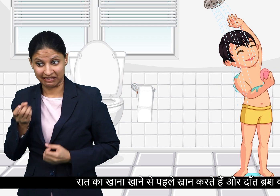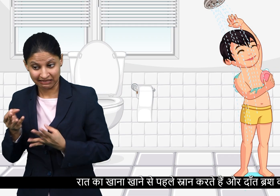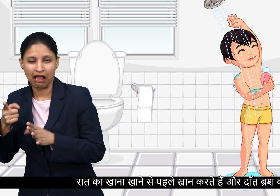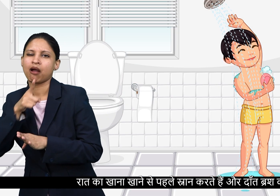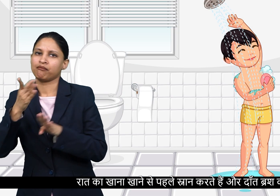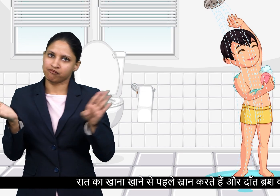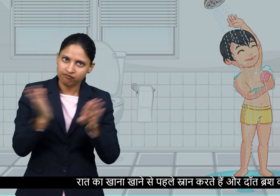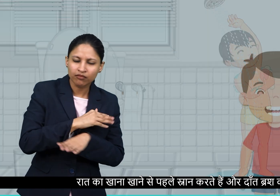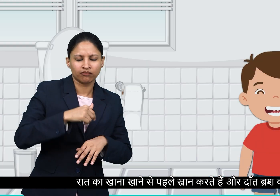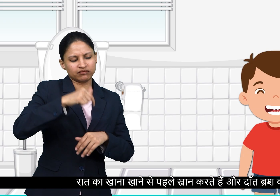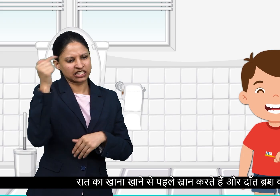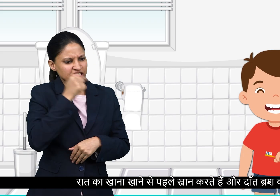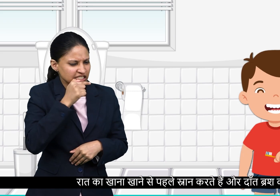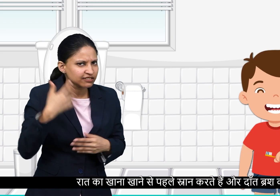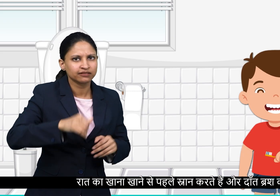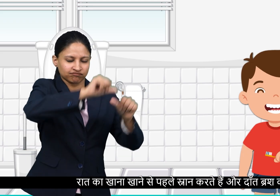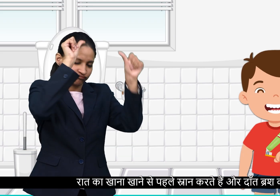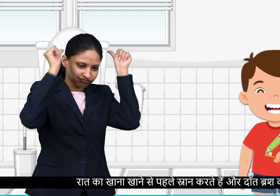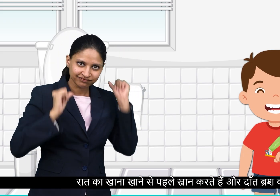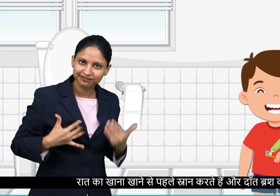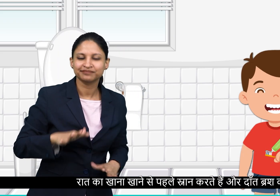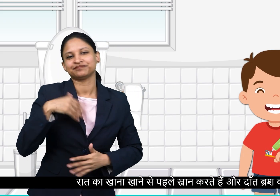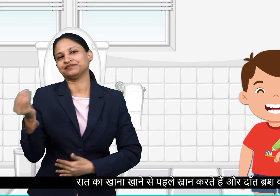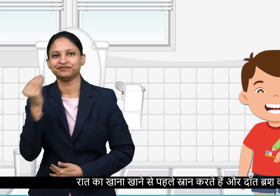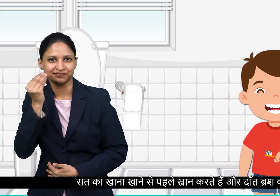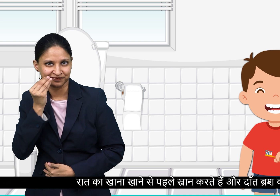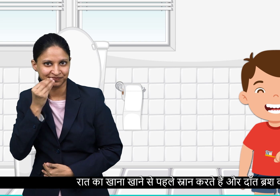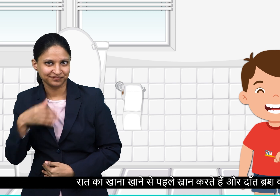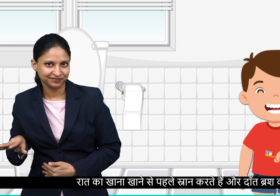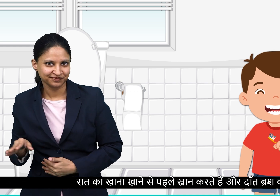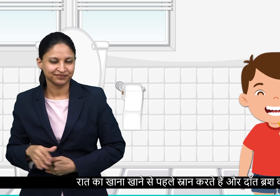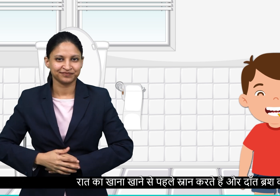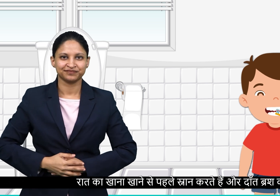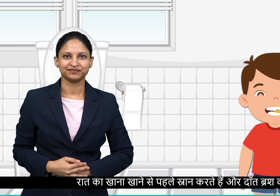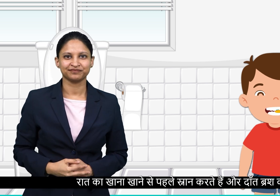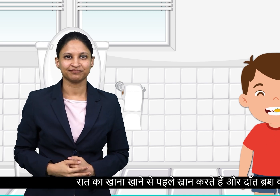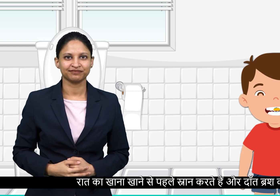रात का खाना खाने से पहले स्नान करते हैं और दांत ब्रश करते हैं।